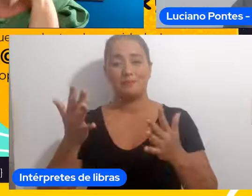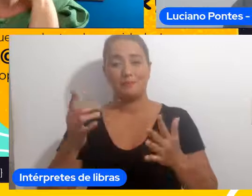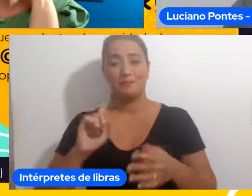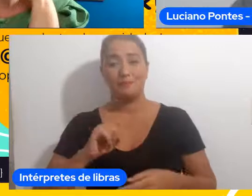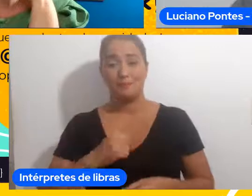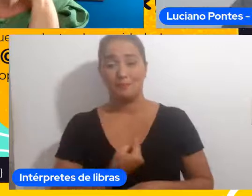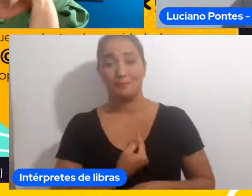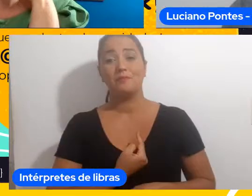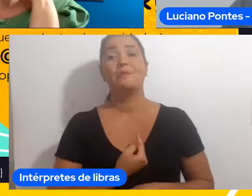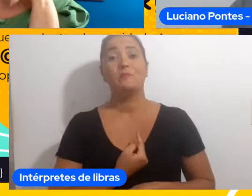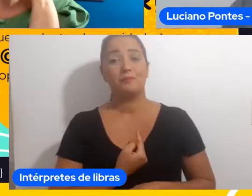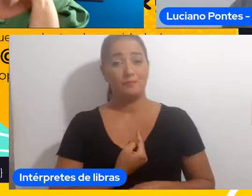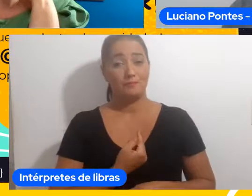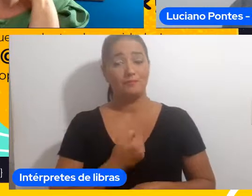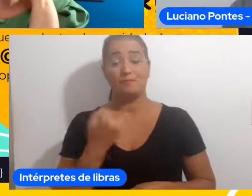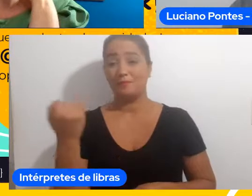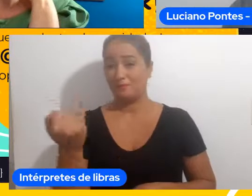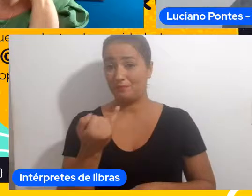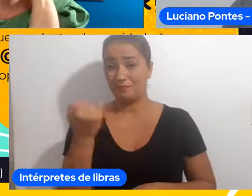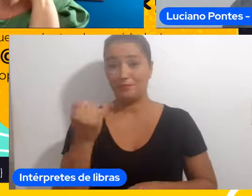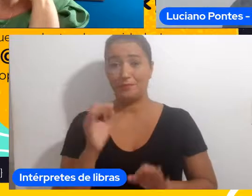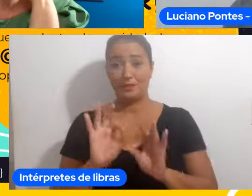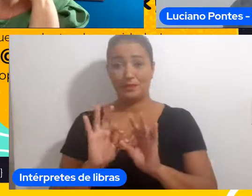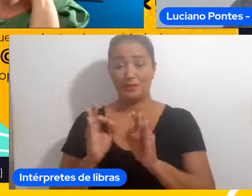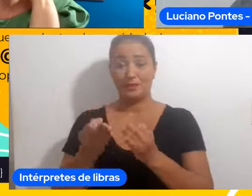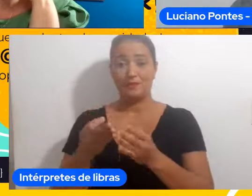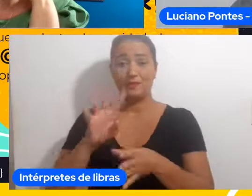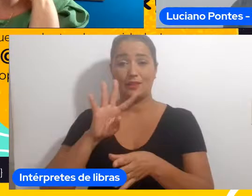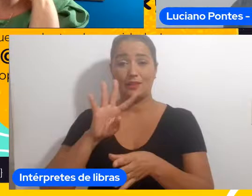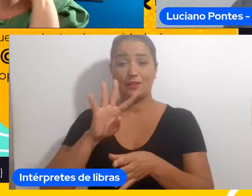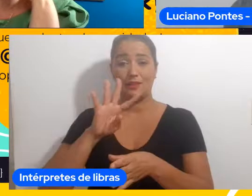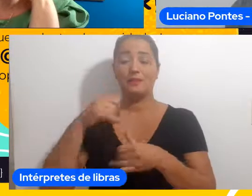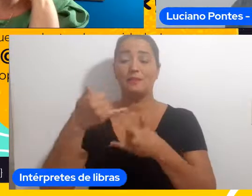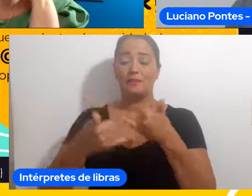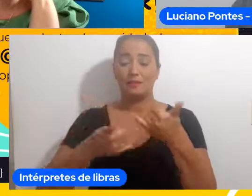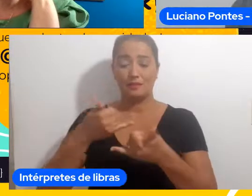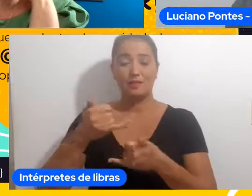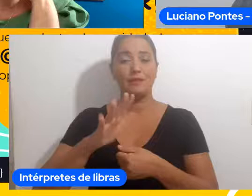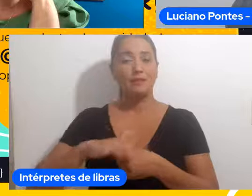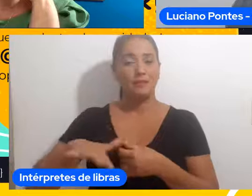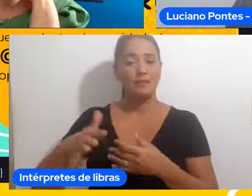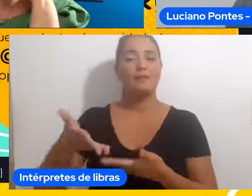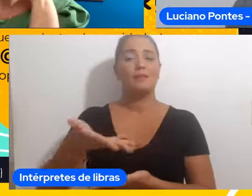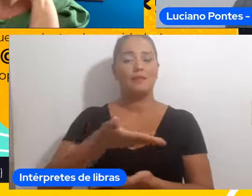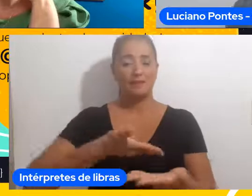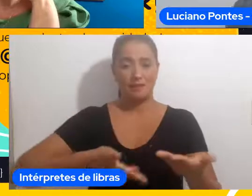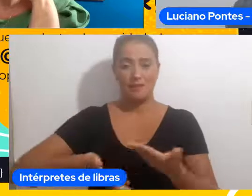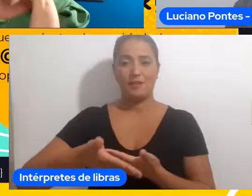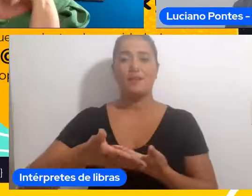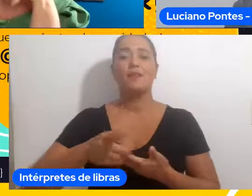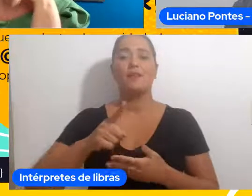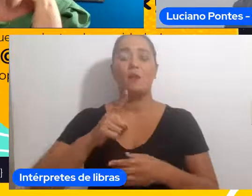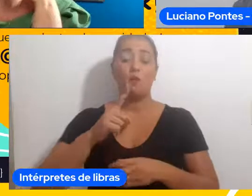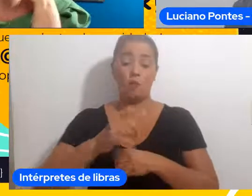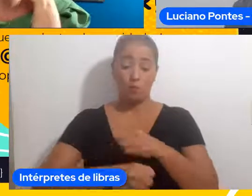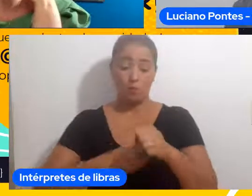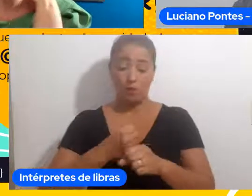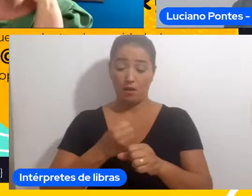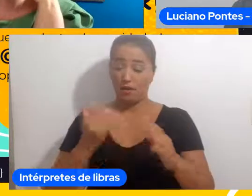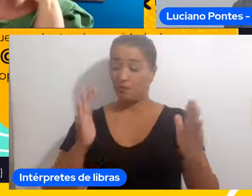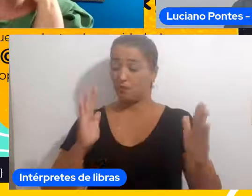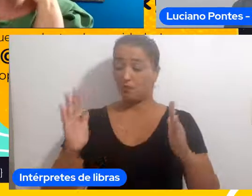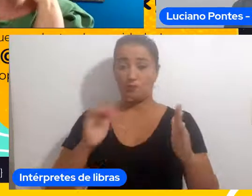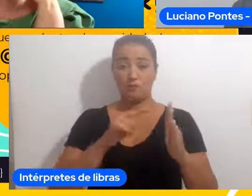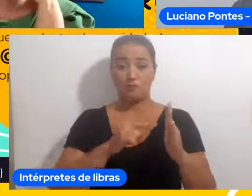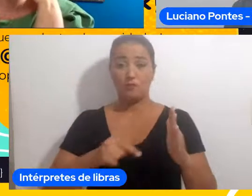extremamente importante essa família dentro de casa, brincando com essa criança. Foi um ano que convidou e